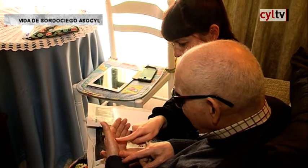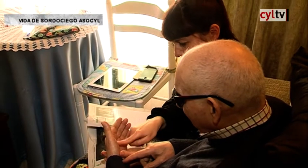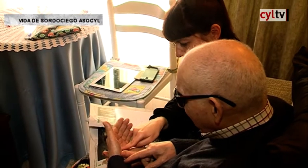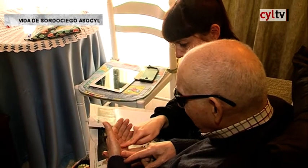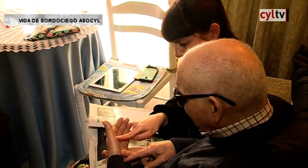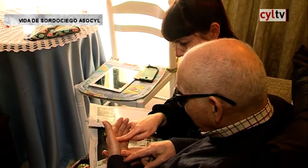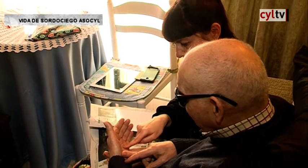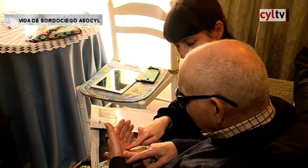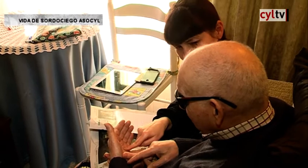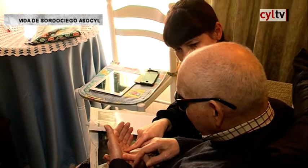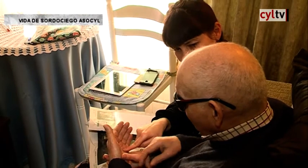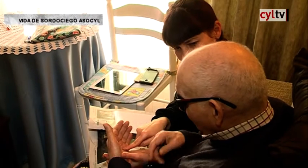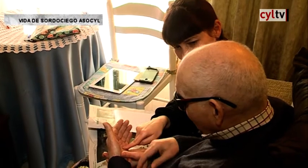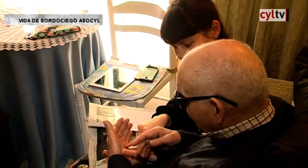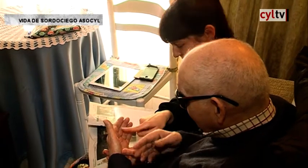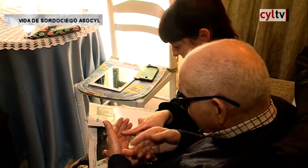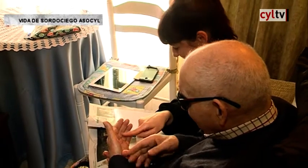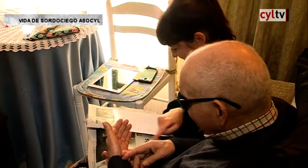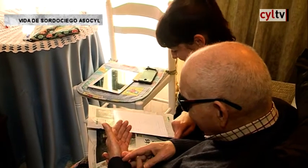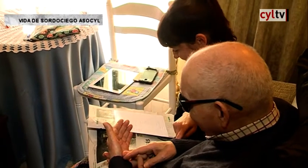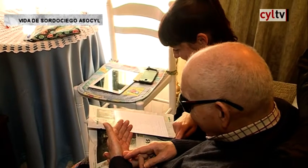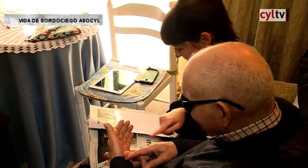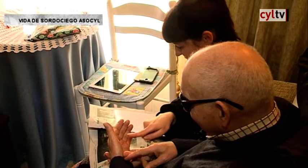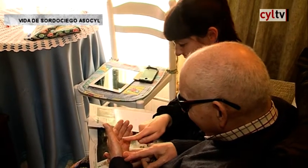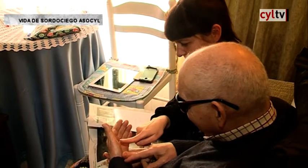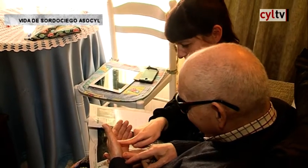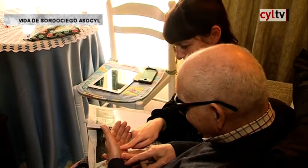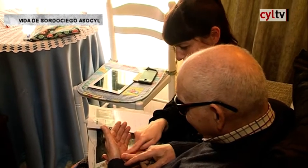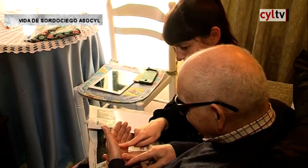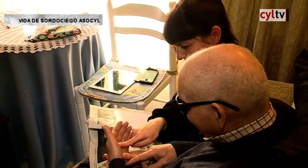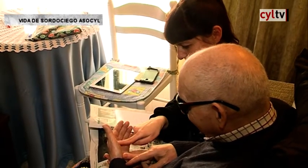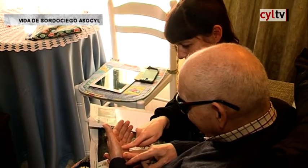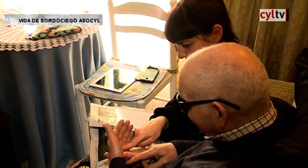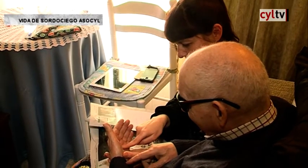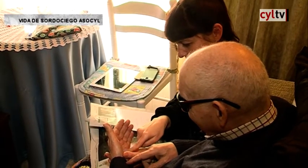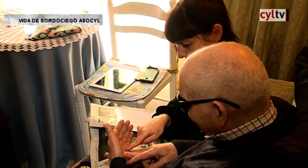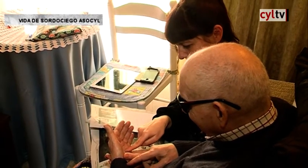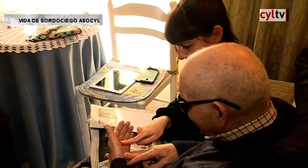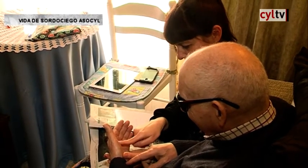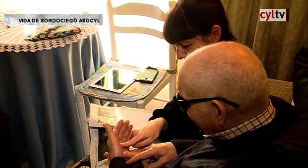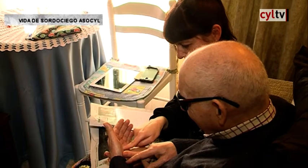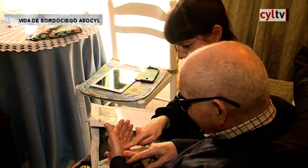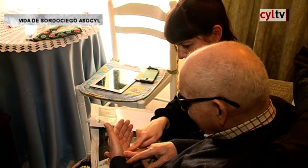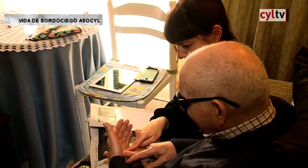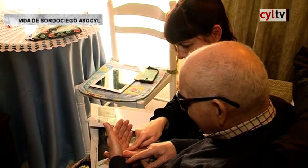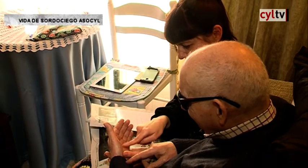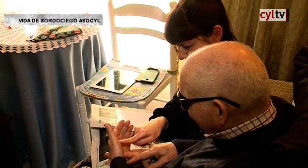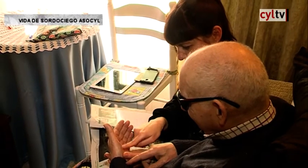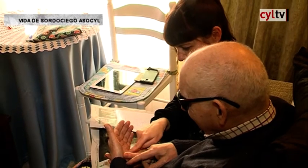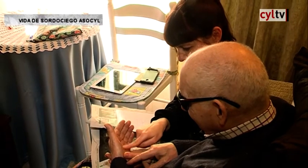profesionales que trabajamos en la asociación. Pero la asociación, aunque es una ONG, es de carácter privado. Claro. Pero en la asociación les damos una